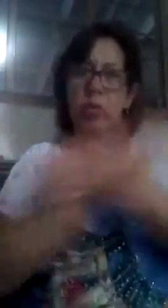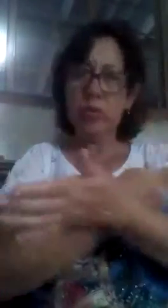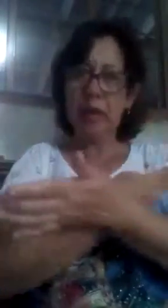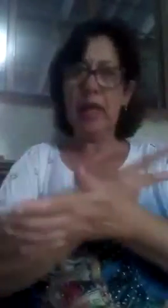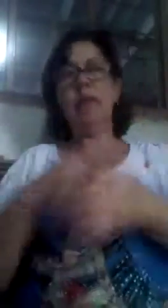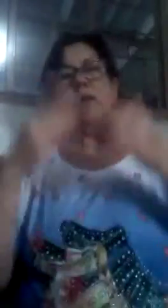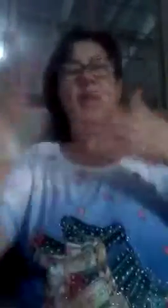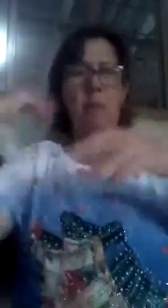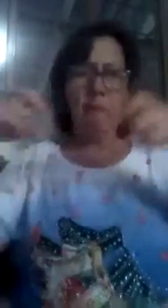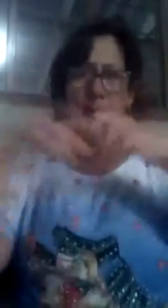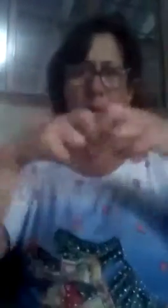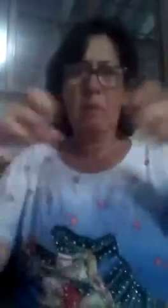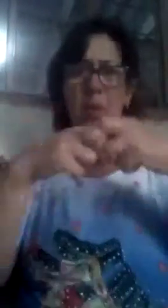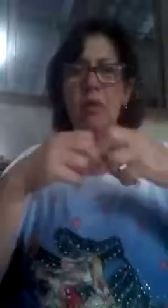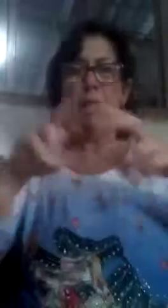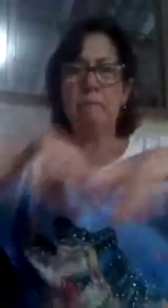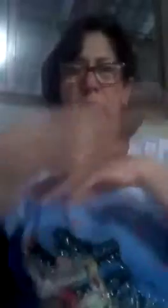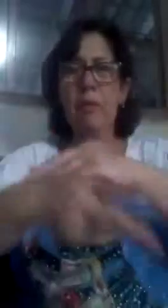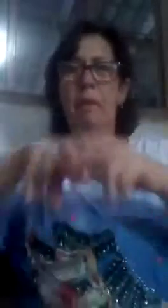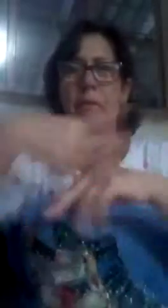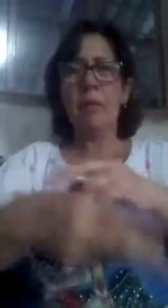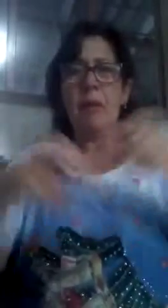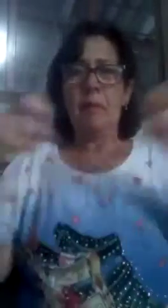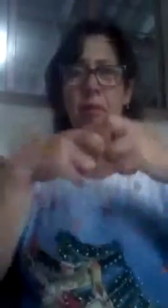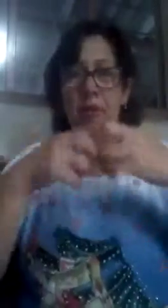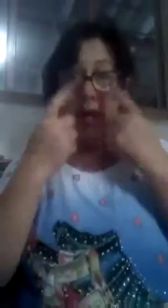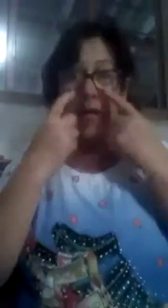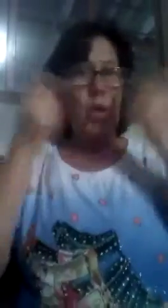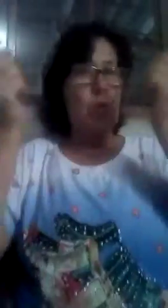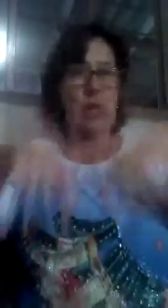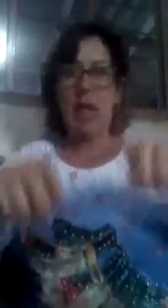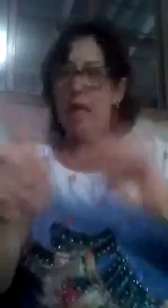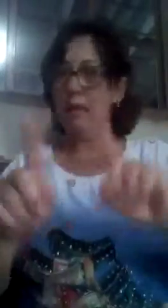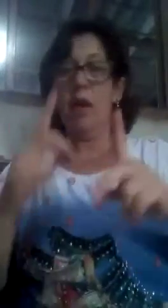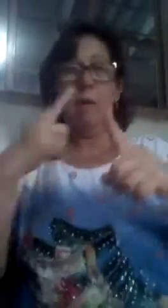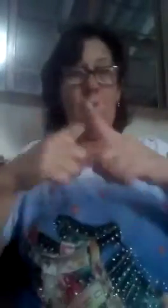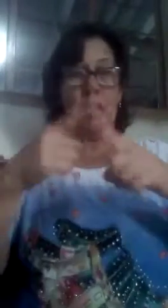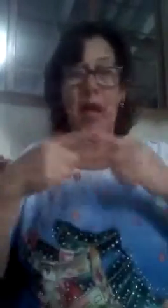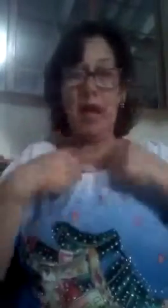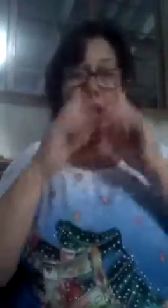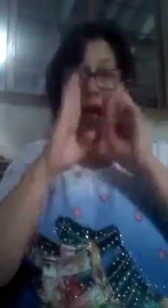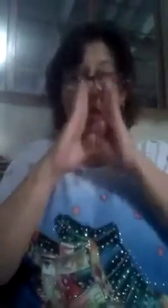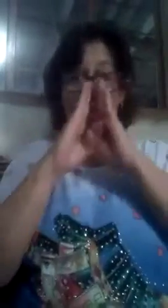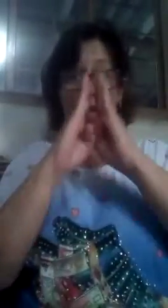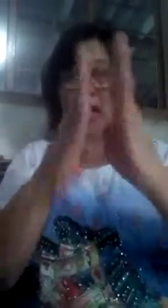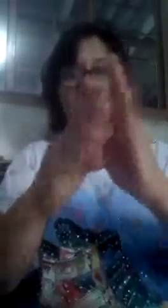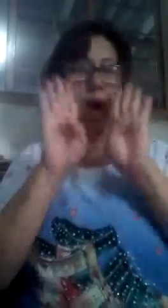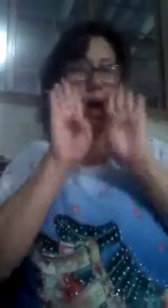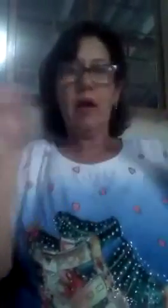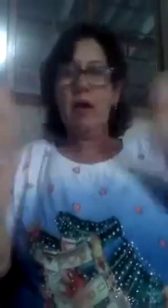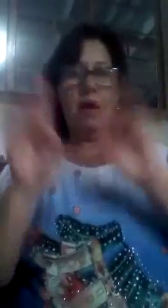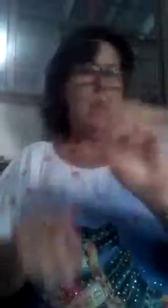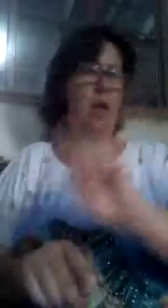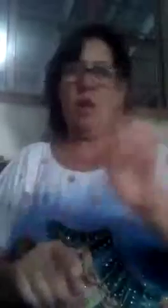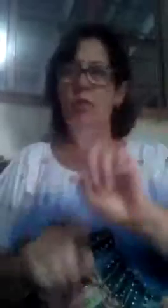O projeto Santander Muita gente quer entrar nele Mas ele é muito difícil de entrar Mas lá dentro também é muito difícil de vender Mas